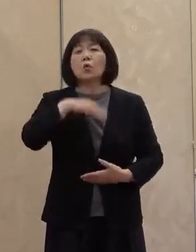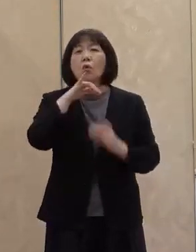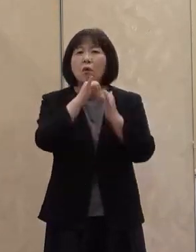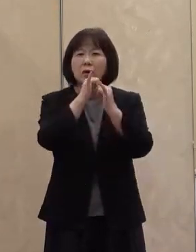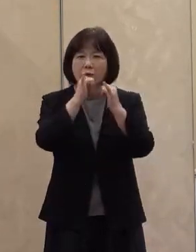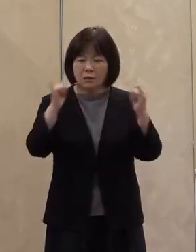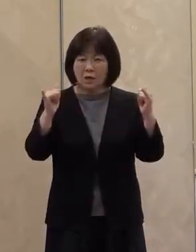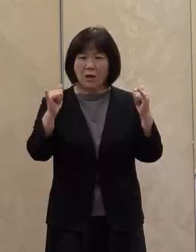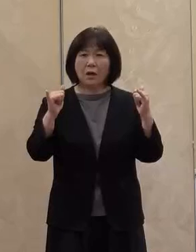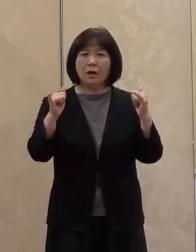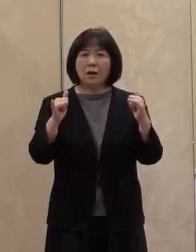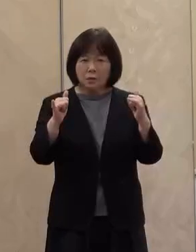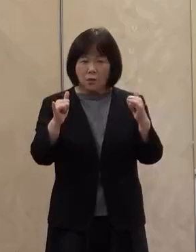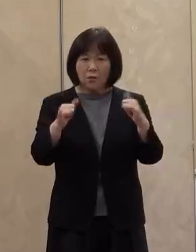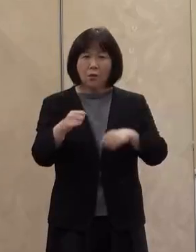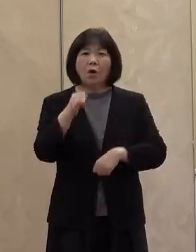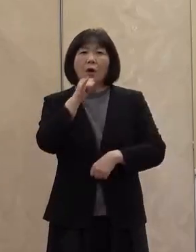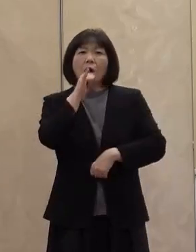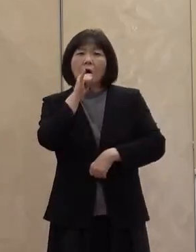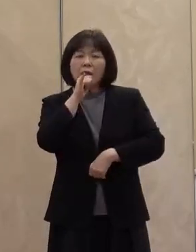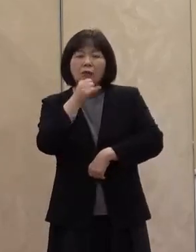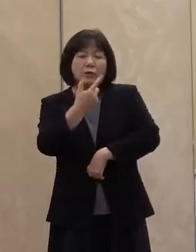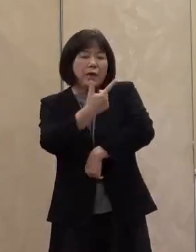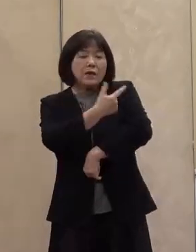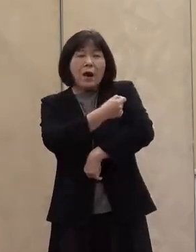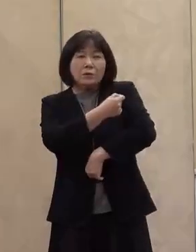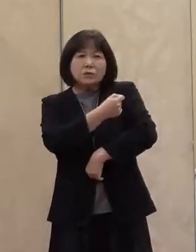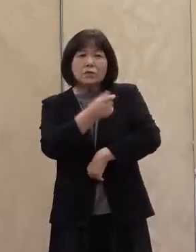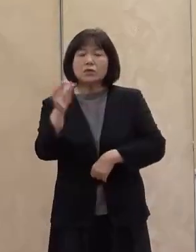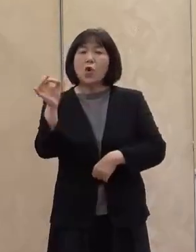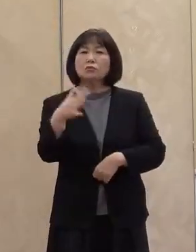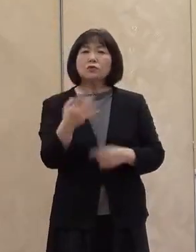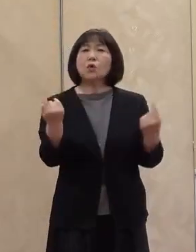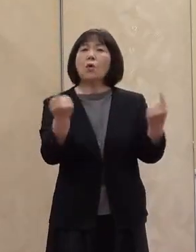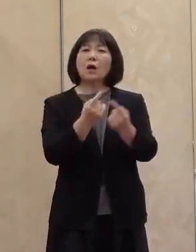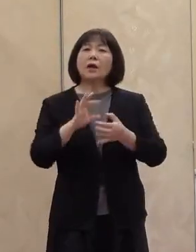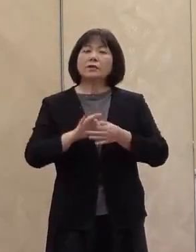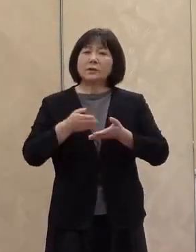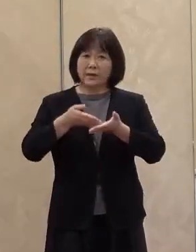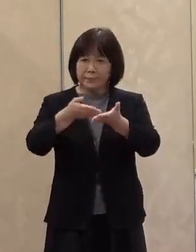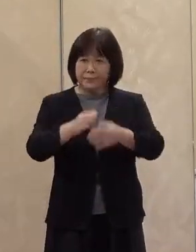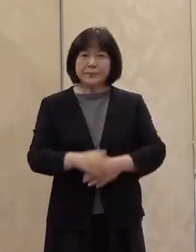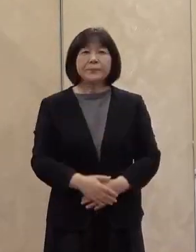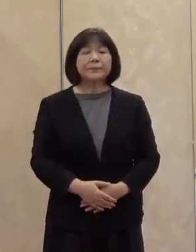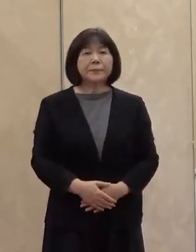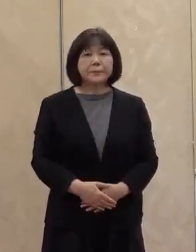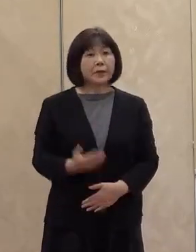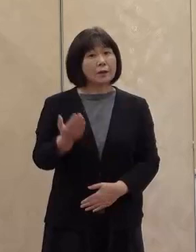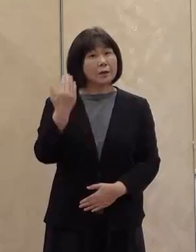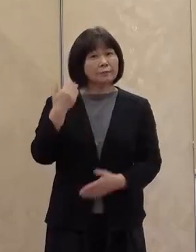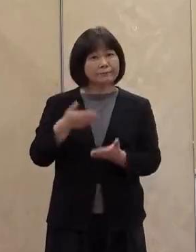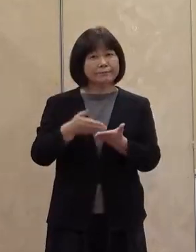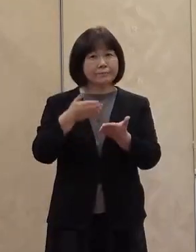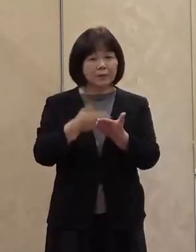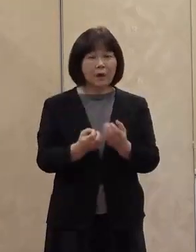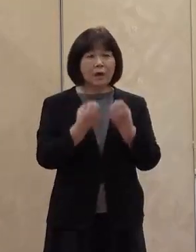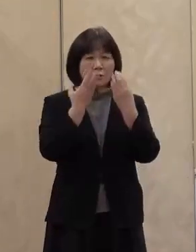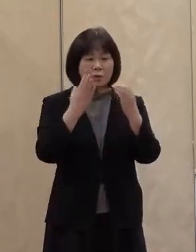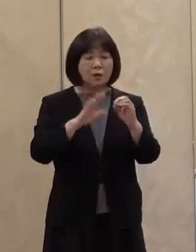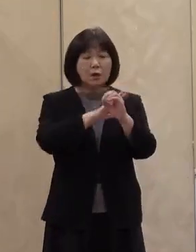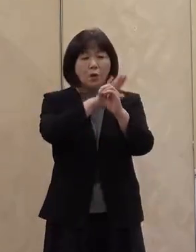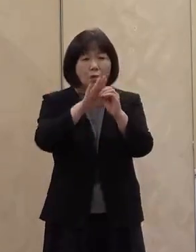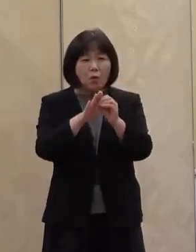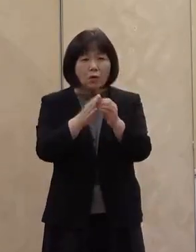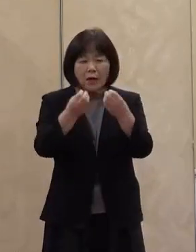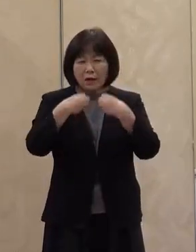の方のインフルエンザワクチンの接種の無償化についてです。 これは先ほど申し上げたとおり、新型コロナの感